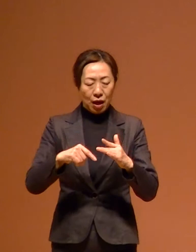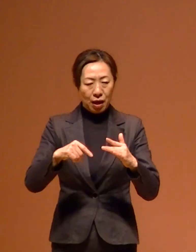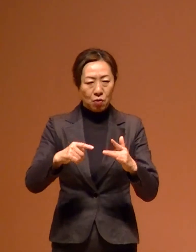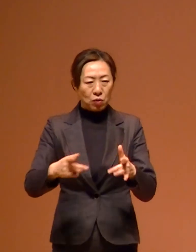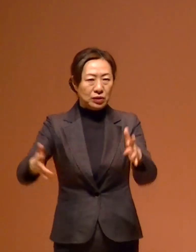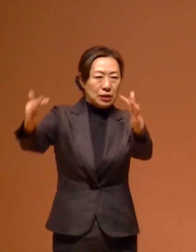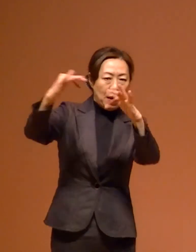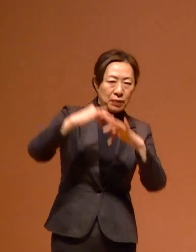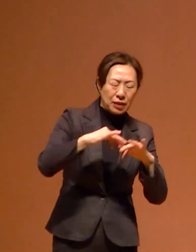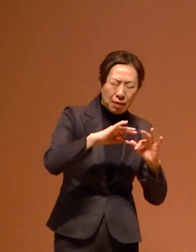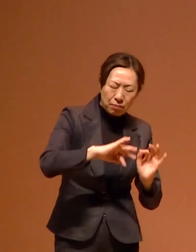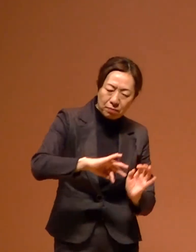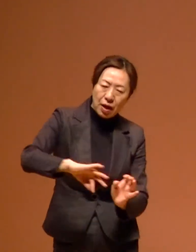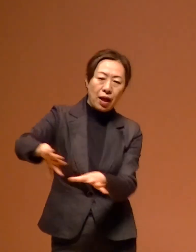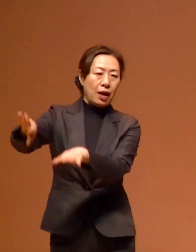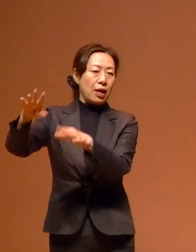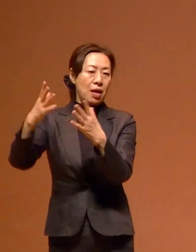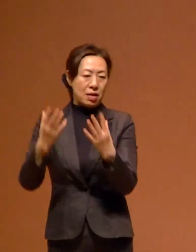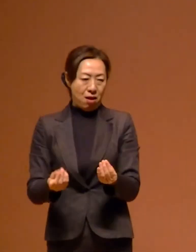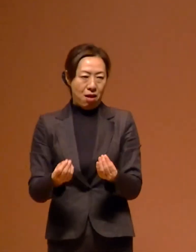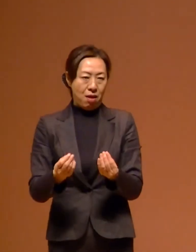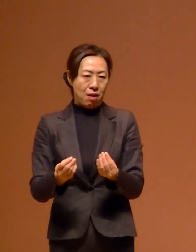津波で流された跡地、